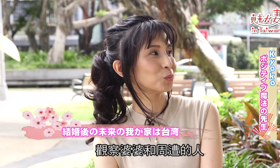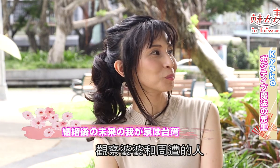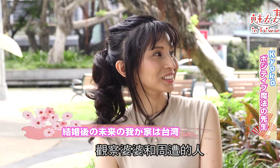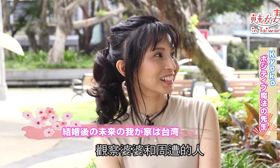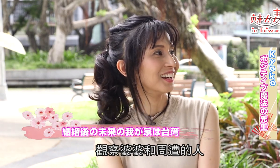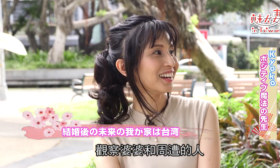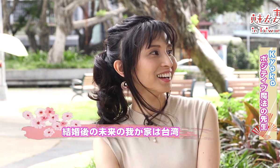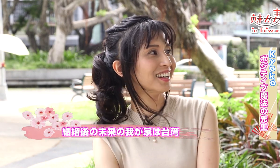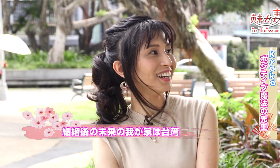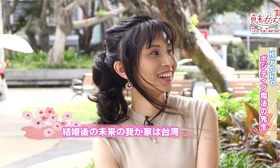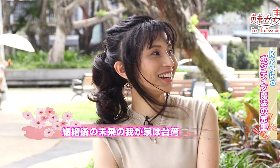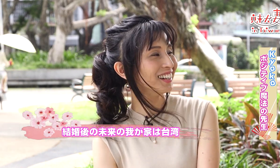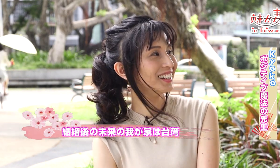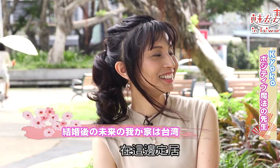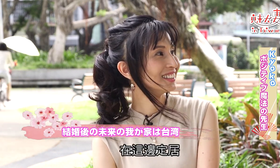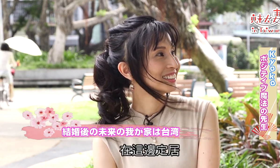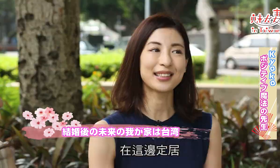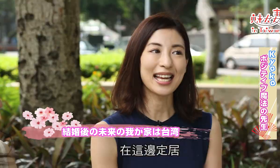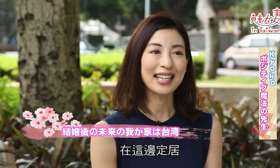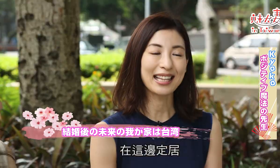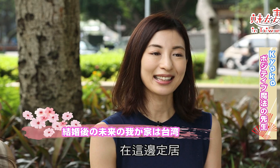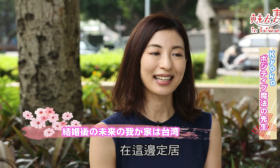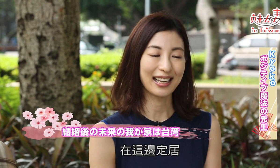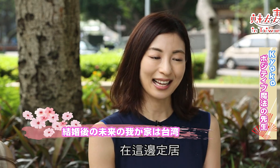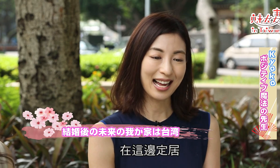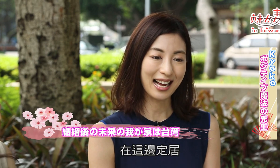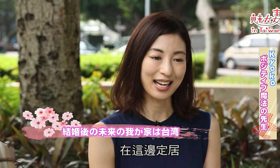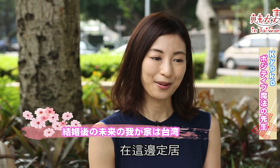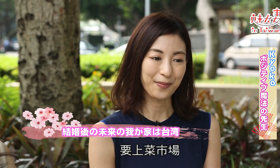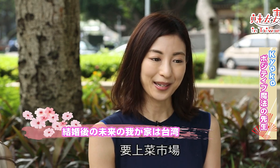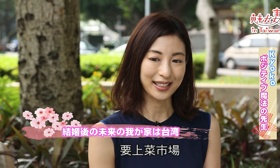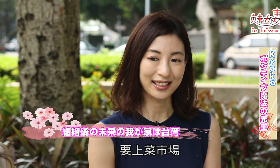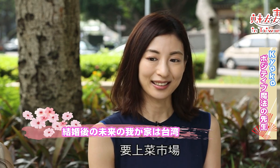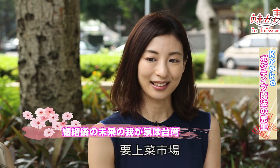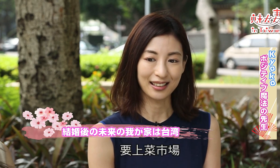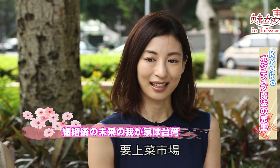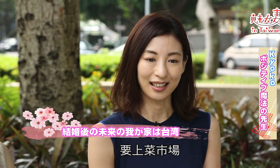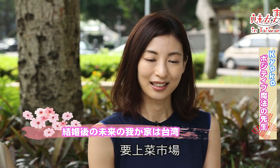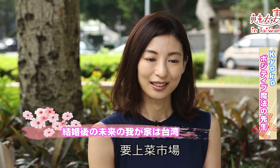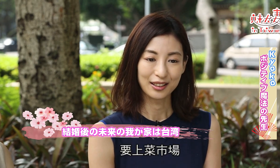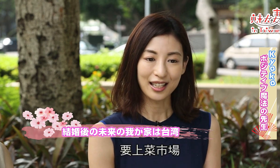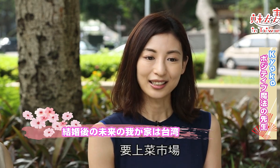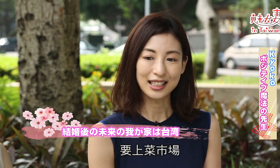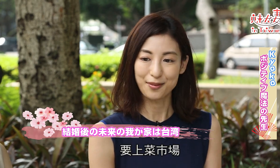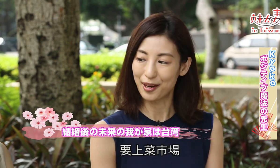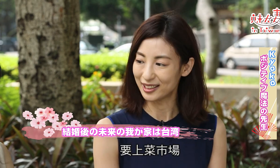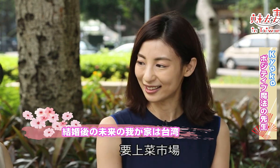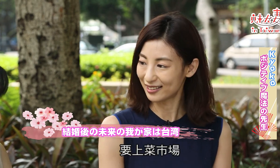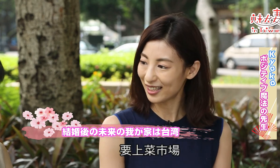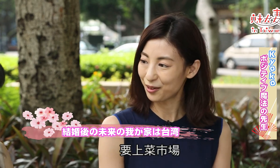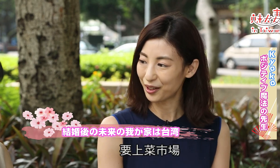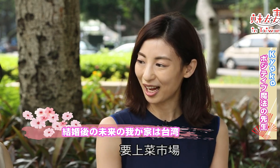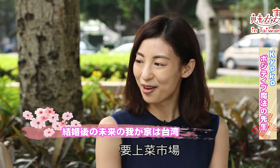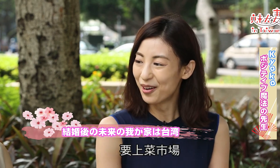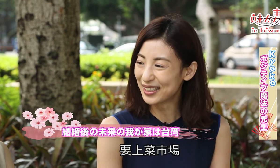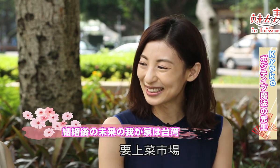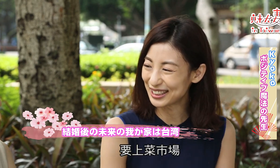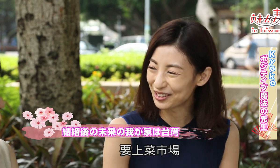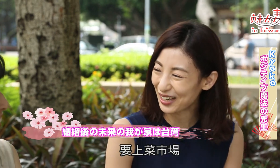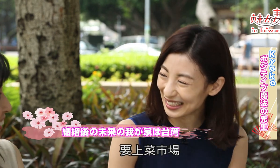思いました。 住むってなってから、うん、やっぱりなんか、うん、 ね、市場に行ってどうやって買い物するのかなとか、そう